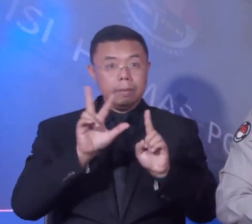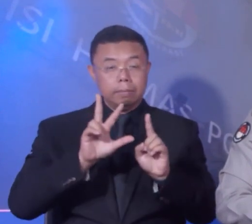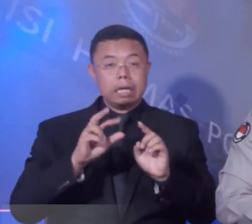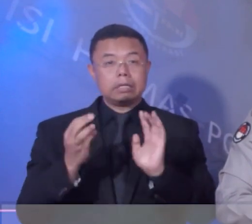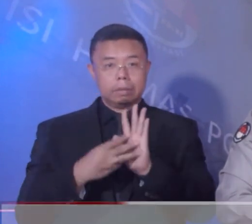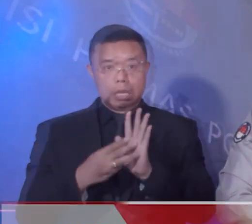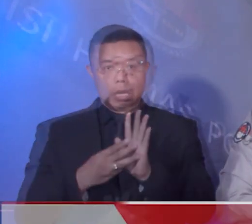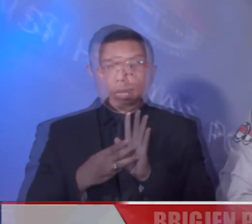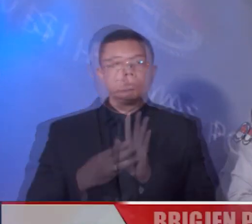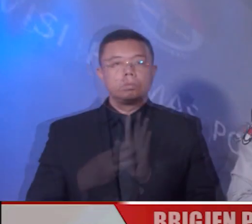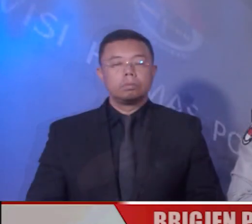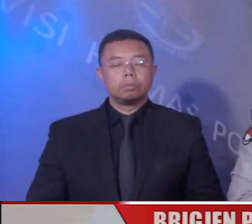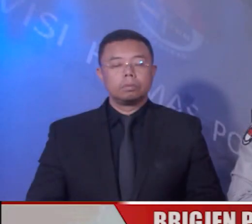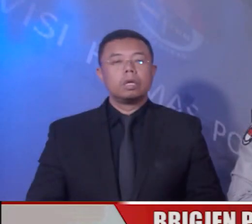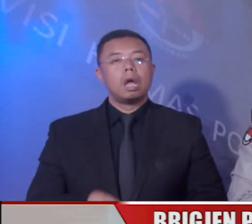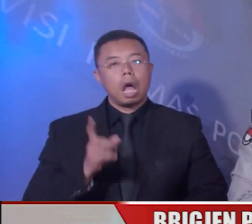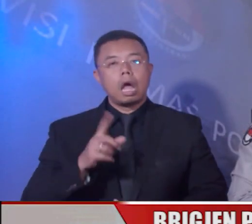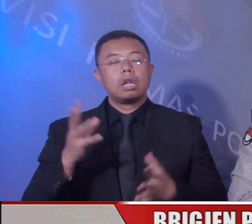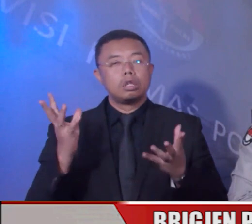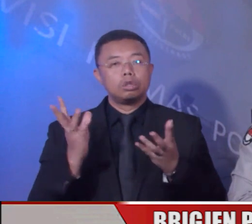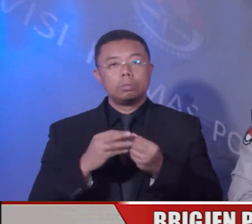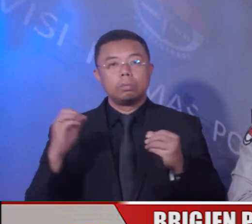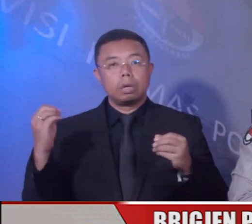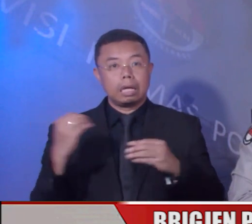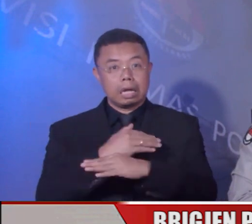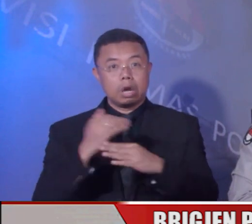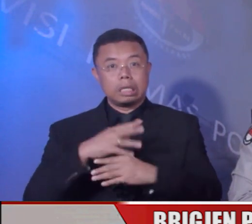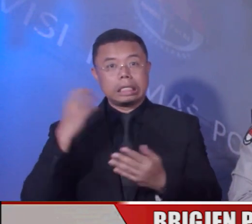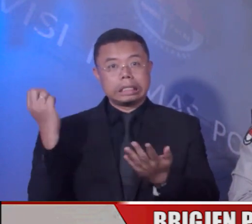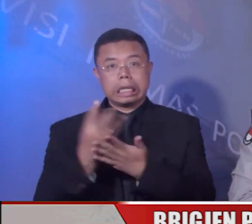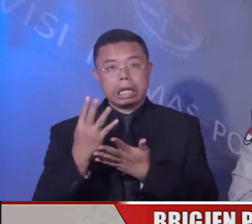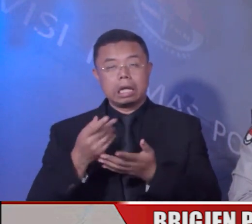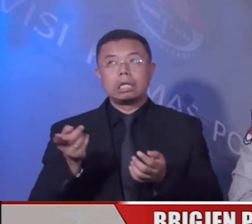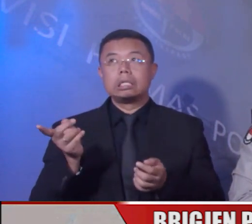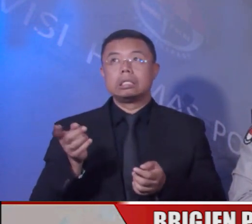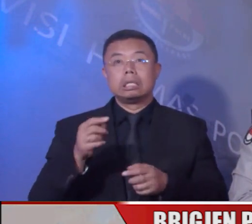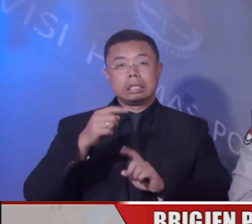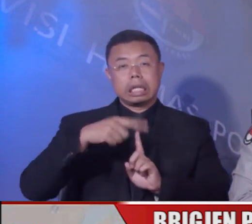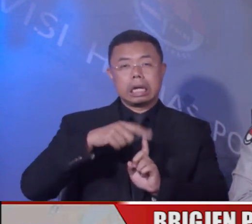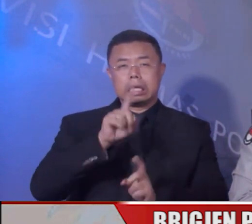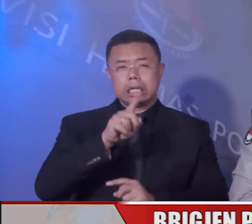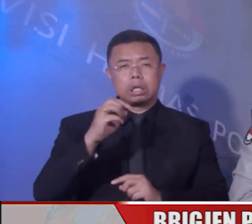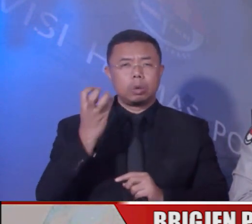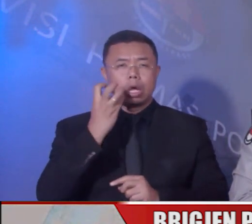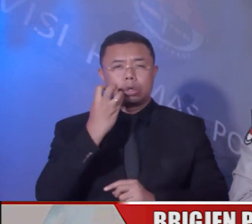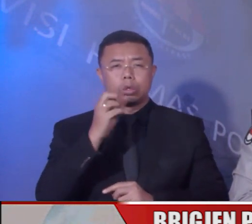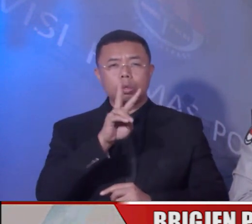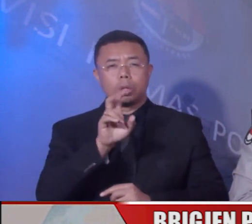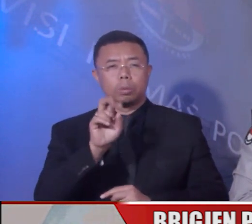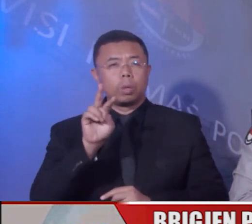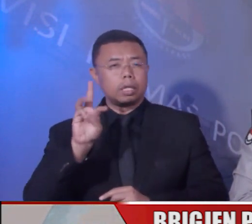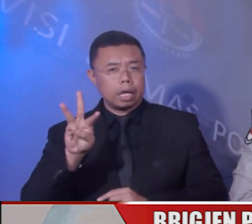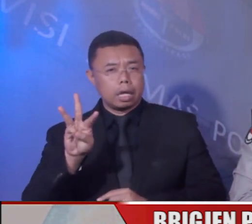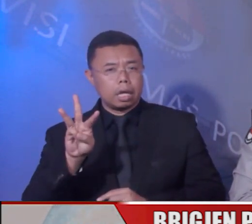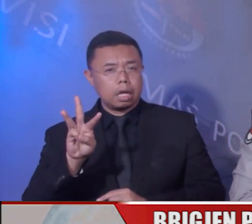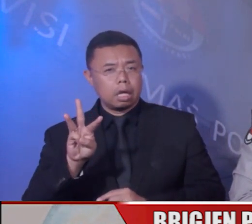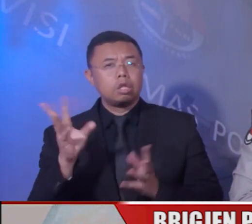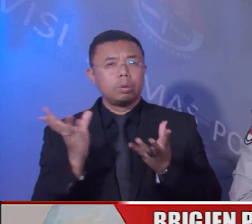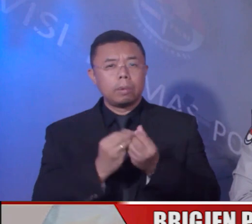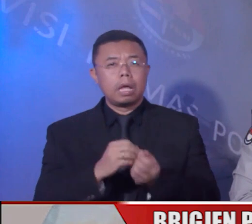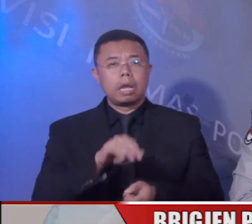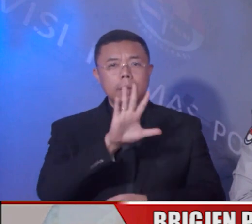18 kasus terdapat jumlah Lakalantas yang terjadi pada tanggal 1 Agustus 2023